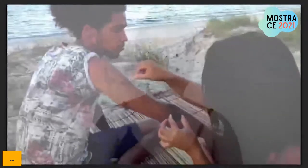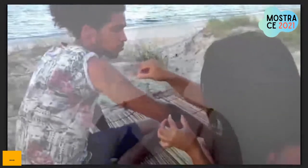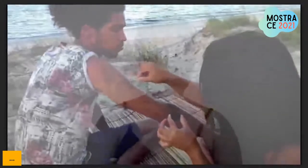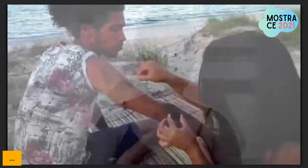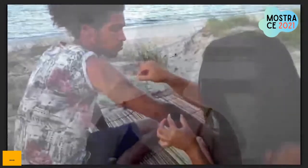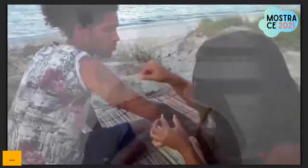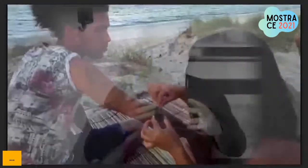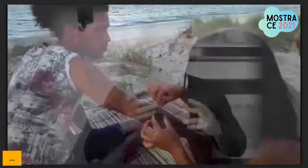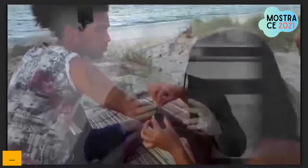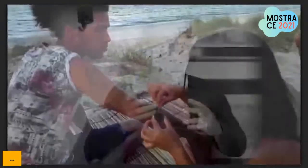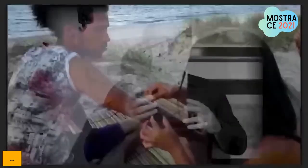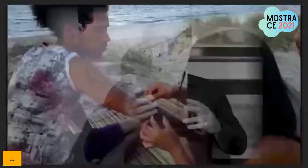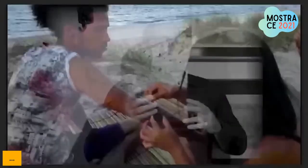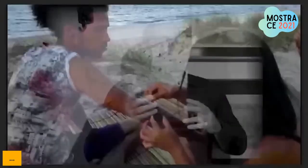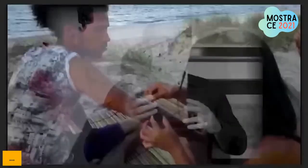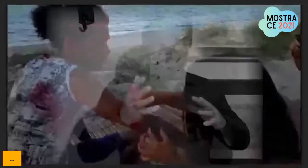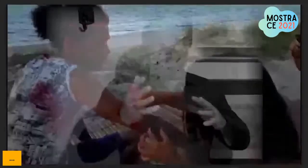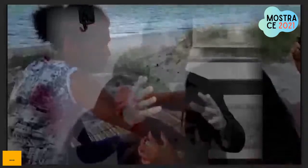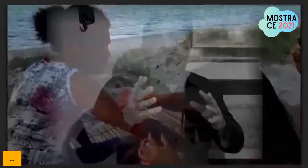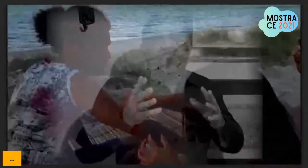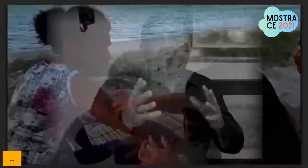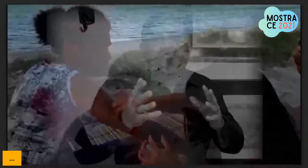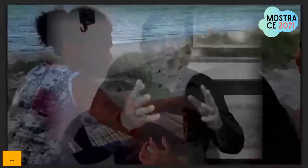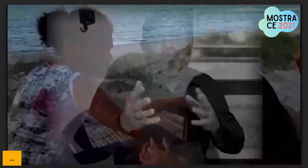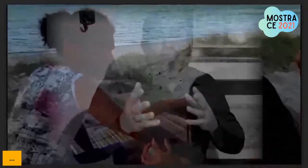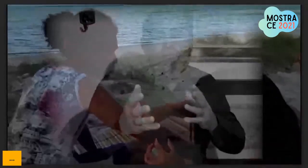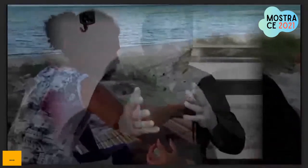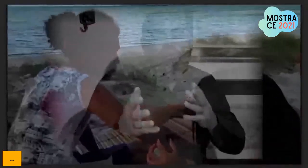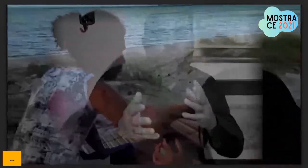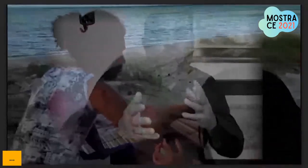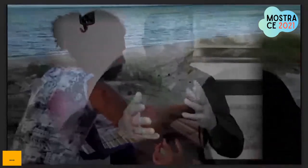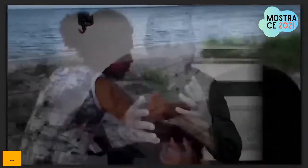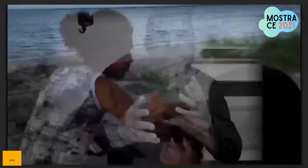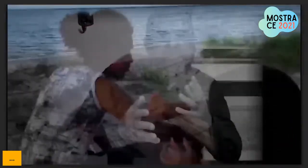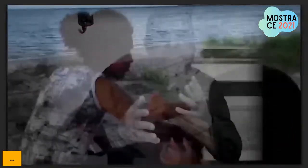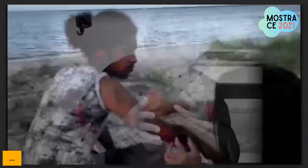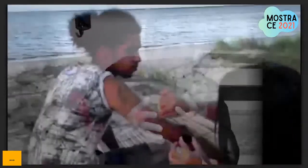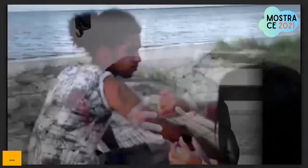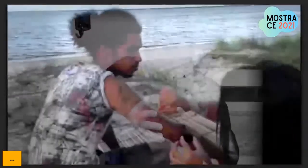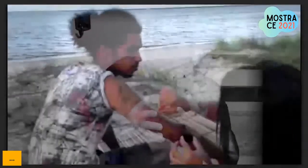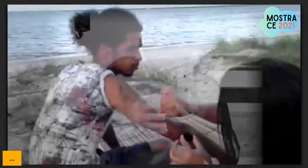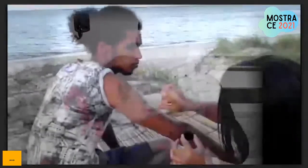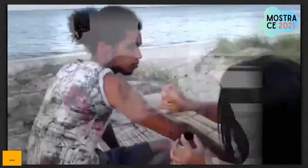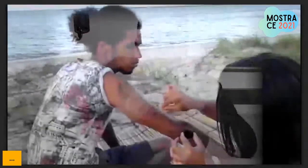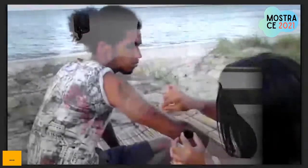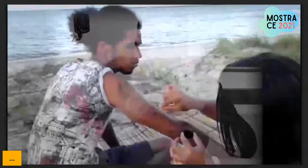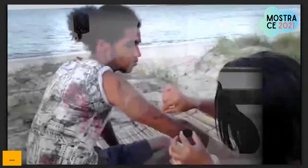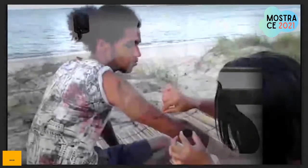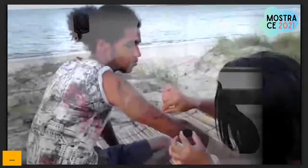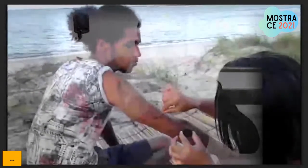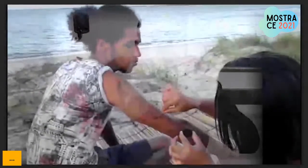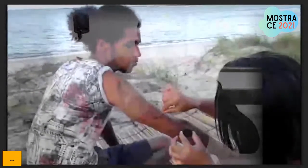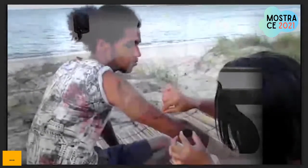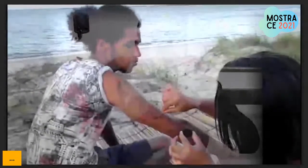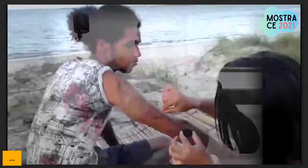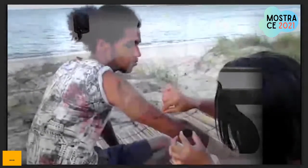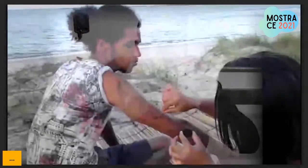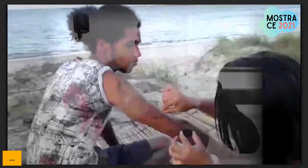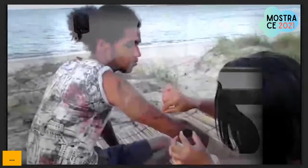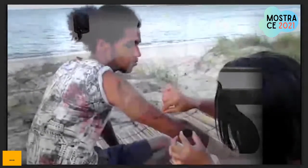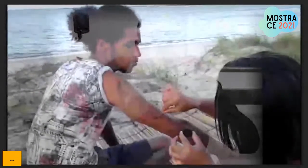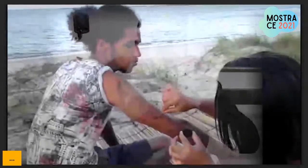nossa terra. Quando as tintas do urucum e do jenipapo se fixam em minha